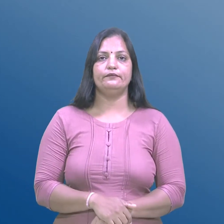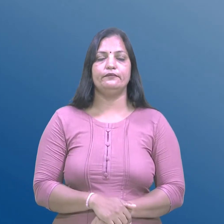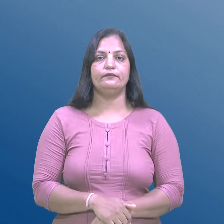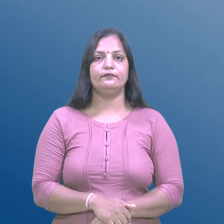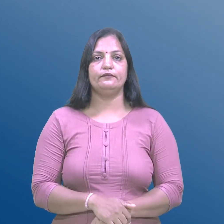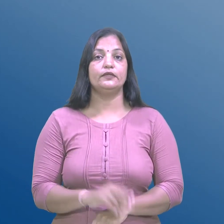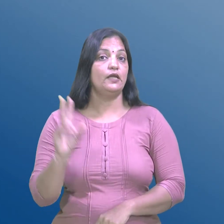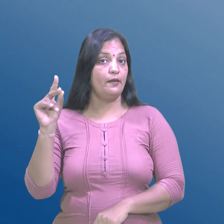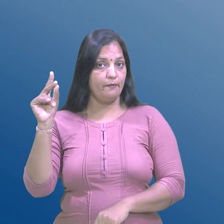બીજું,